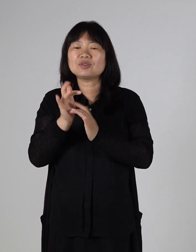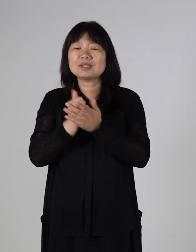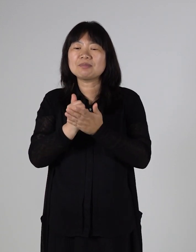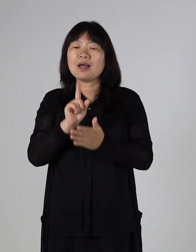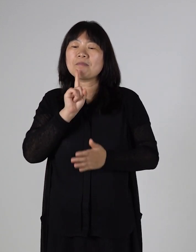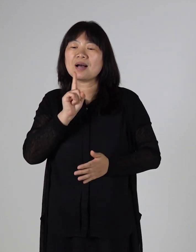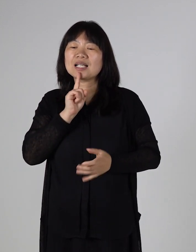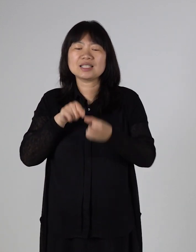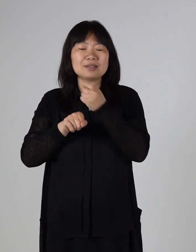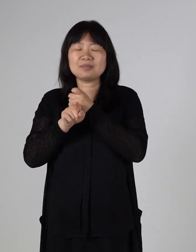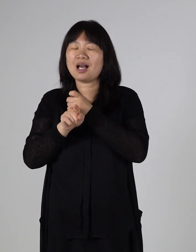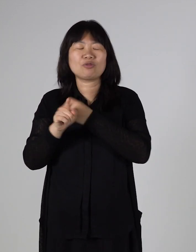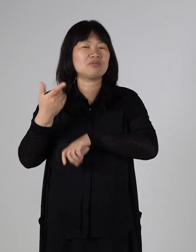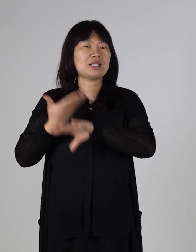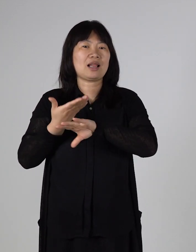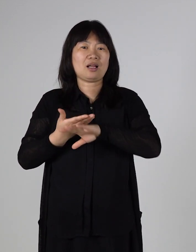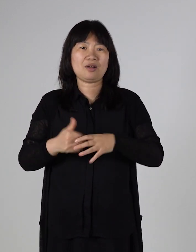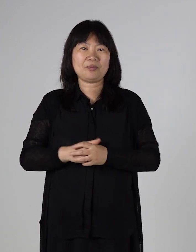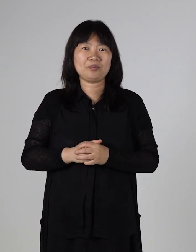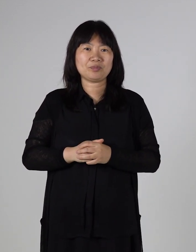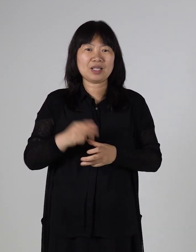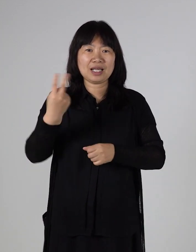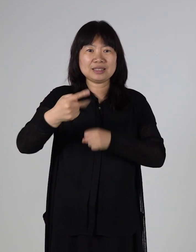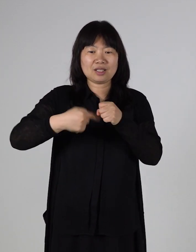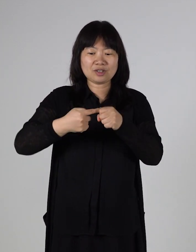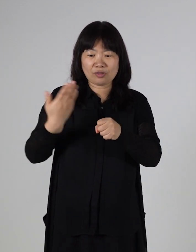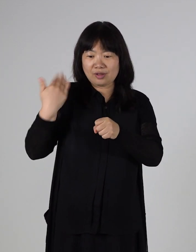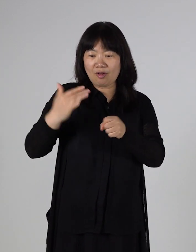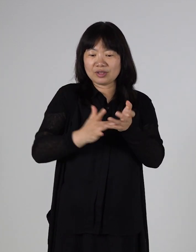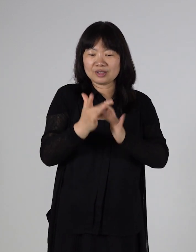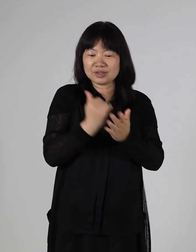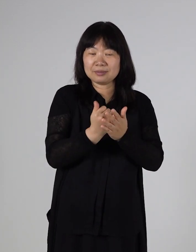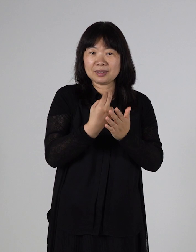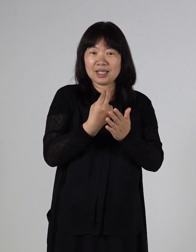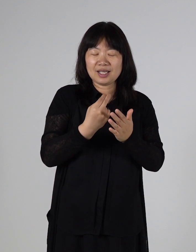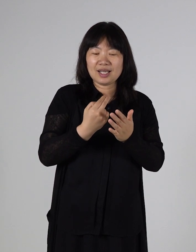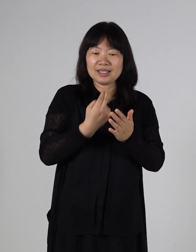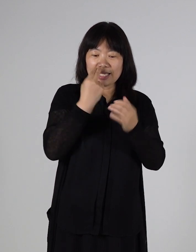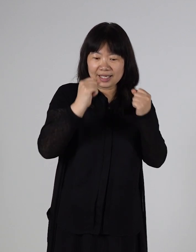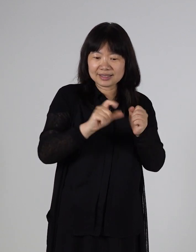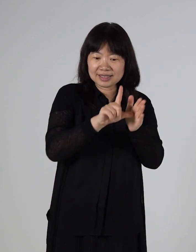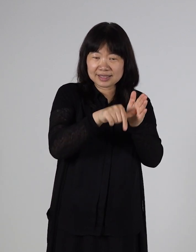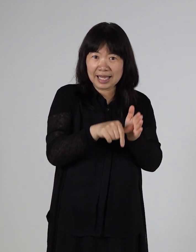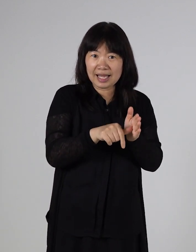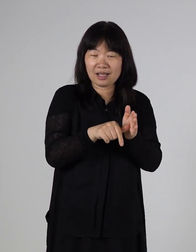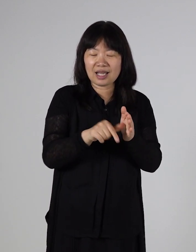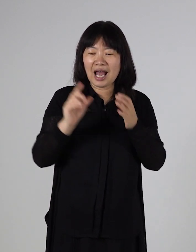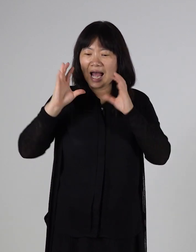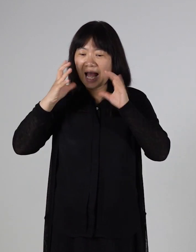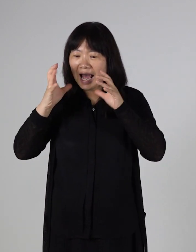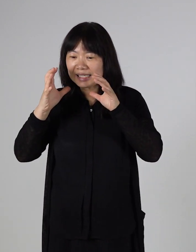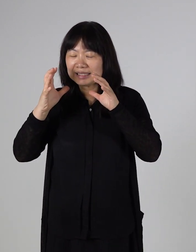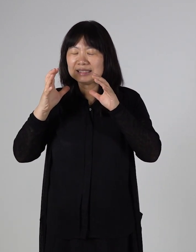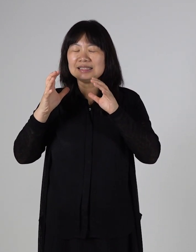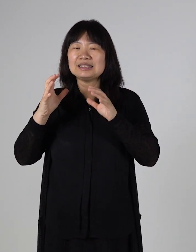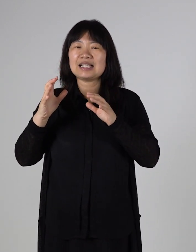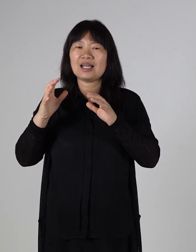2000년 전 예수님 당시의 어린아이들은 어떤 존재로 취급받았는가를 알아야